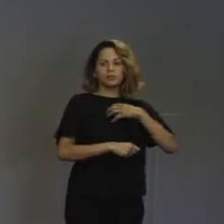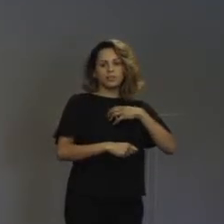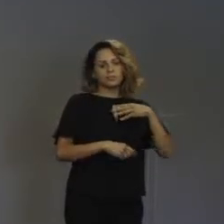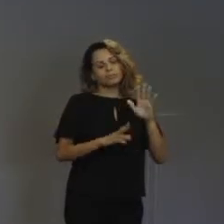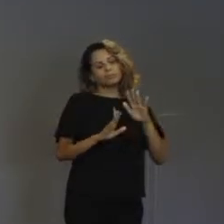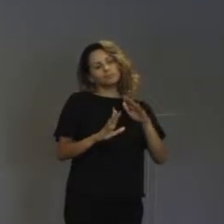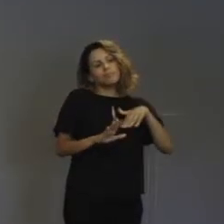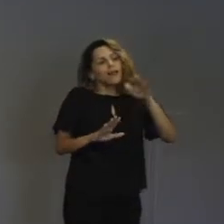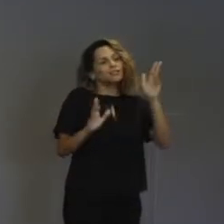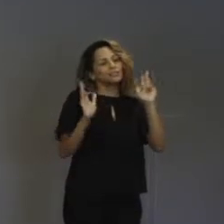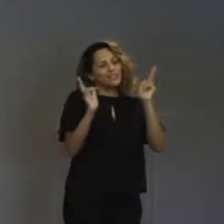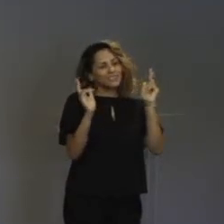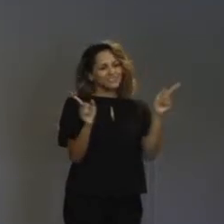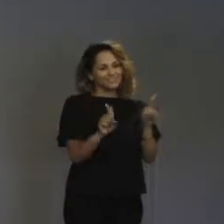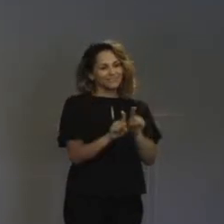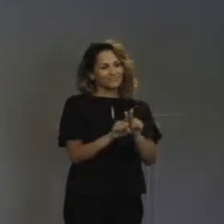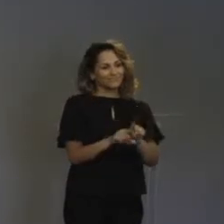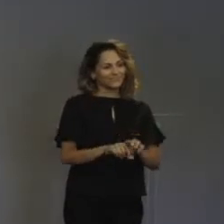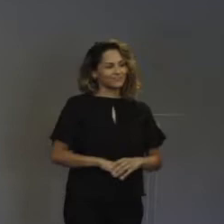divertido.